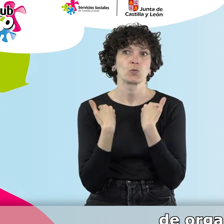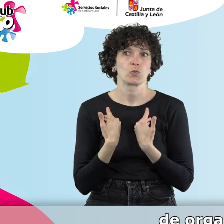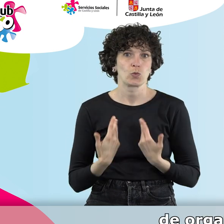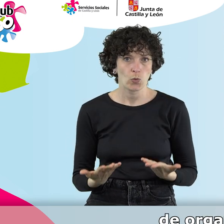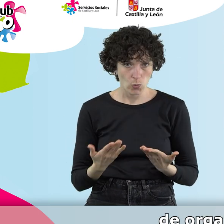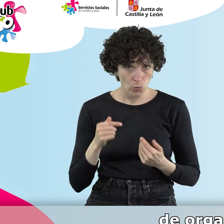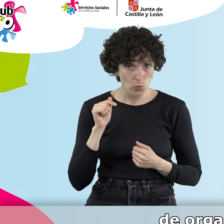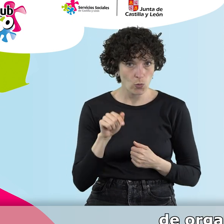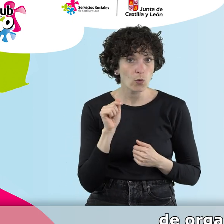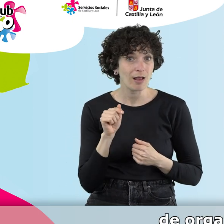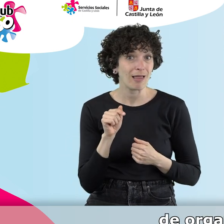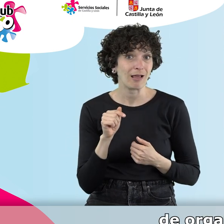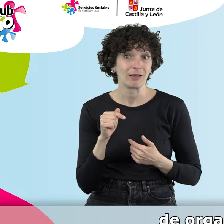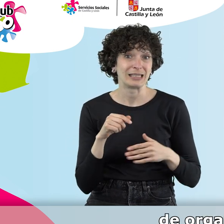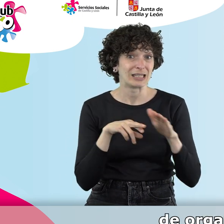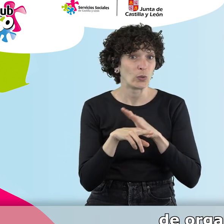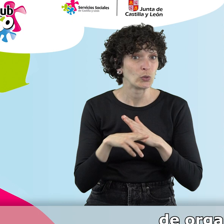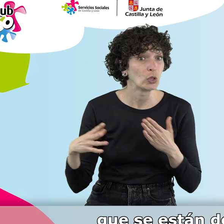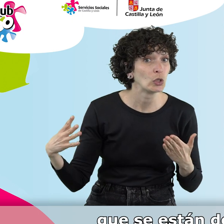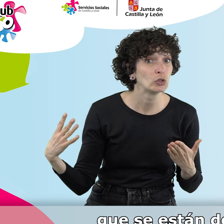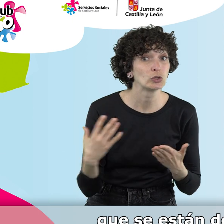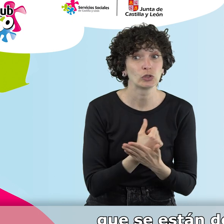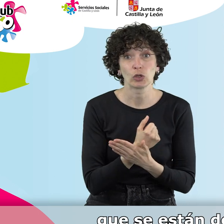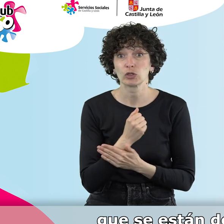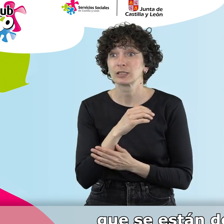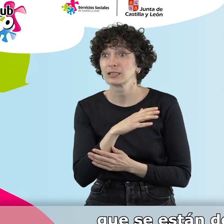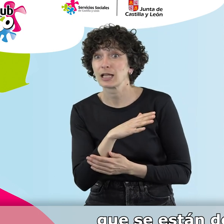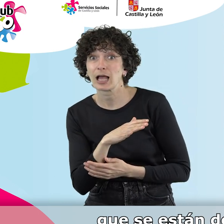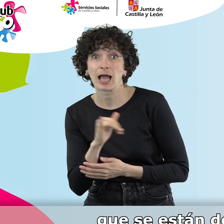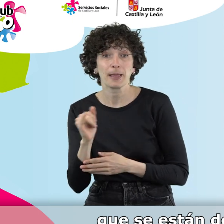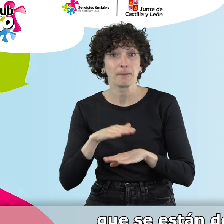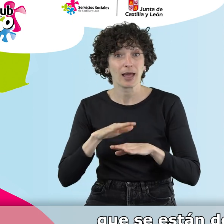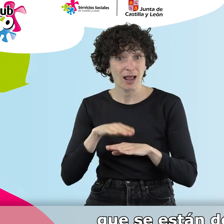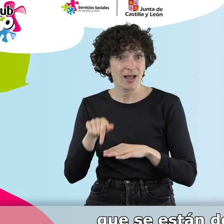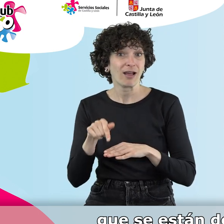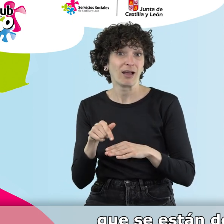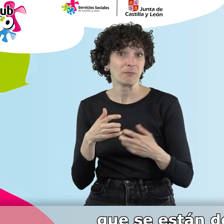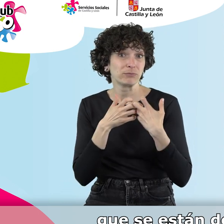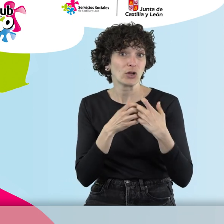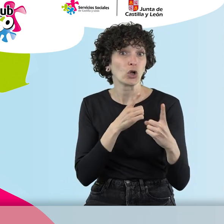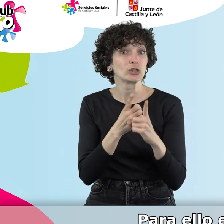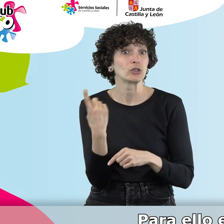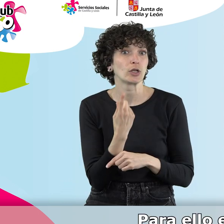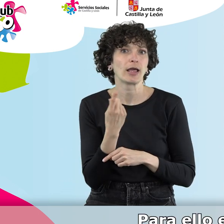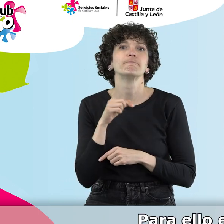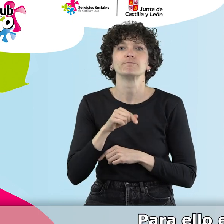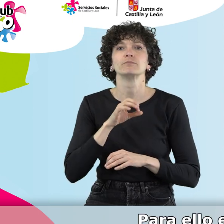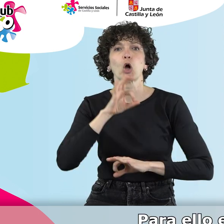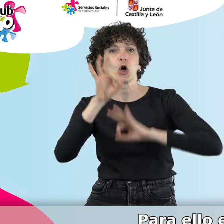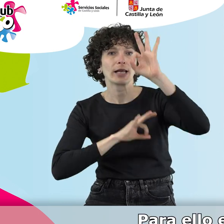de organizar y coordinar todos los recursos que se están desarrollando para apoyar frente a la soledad. Para